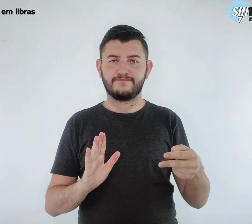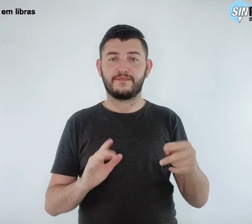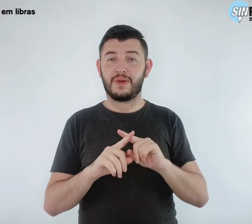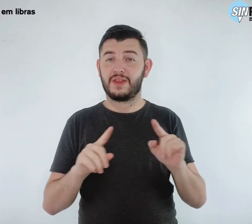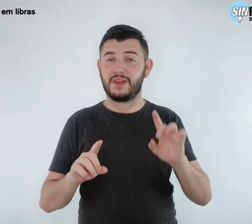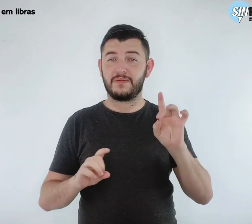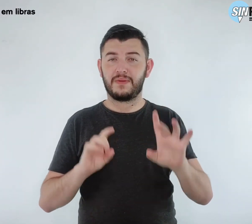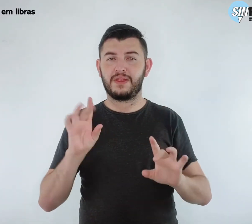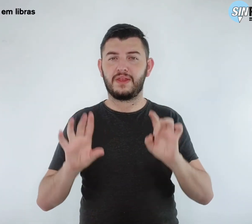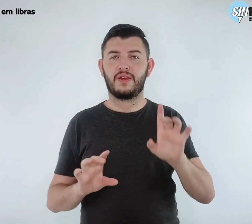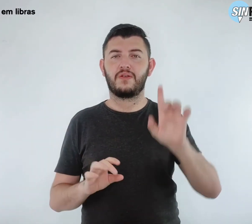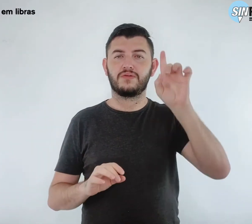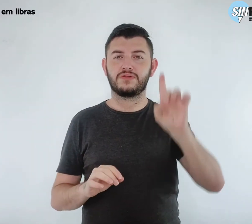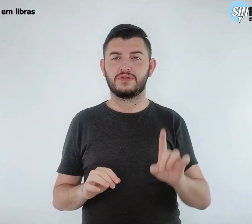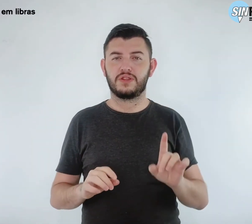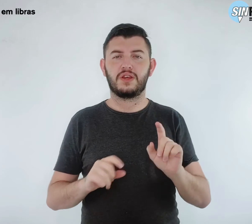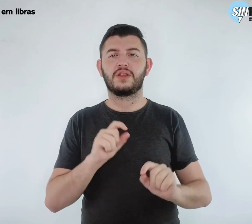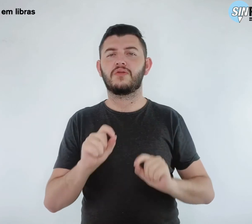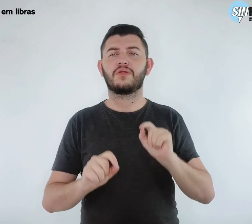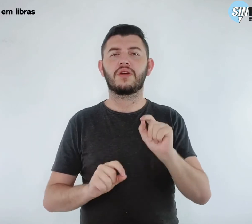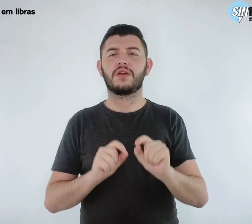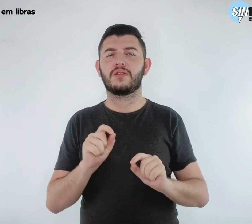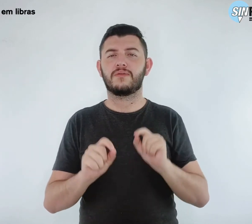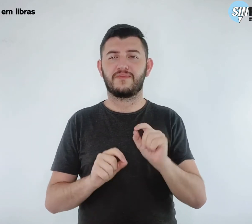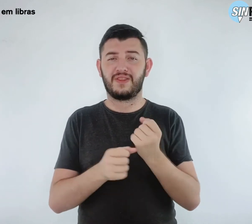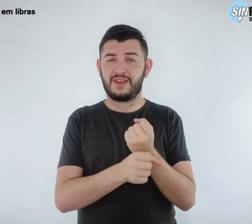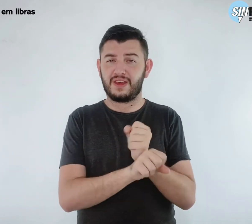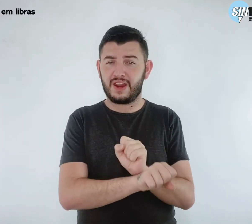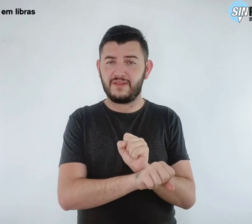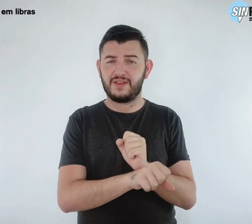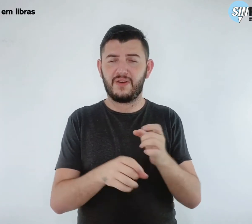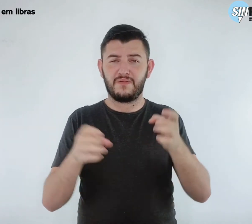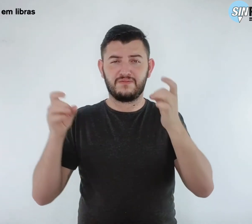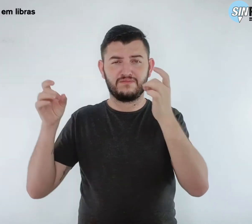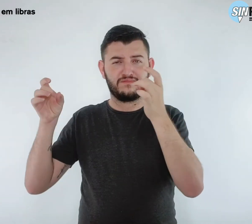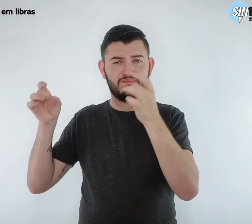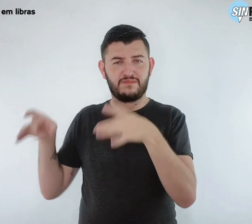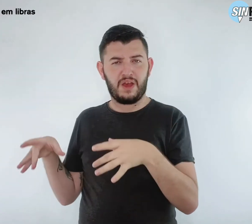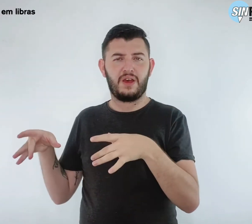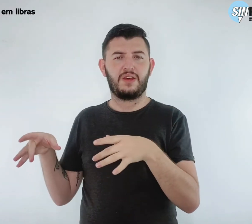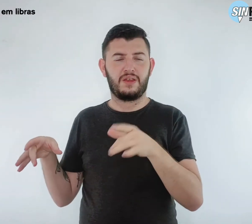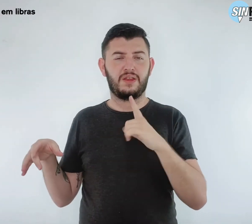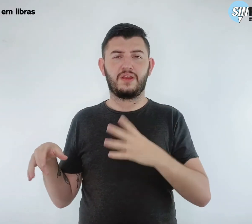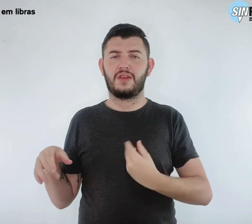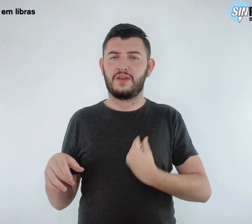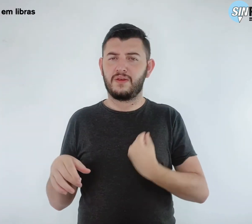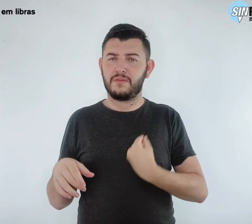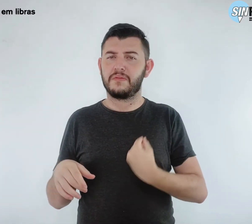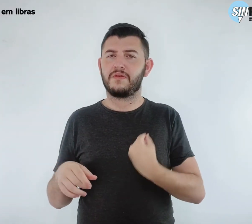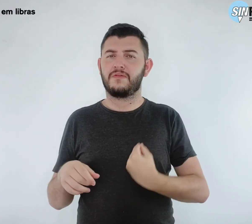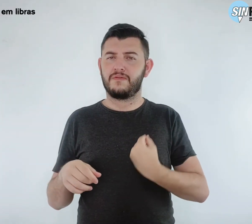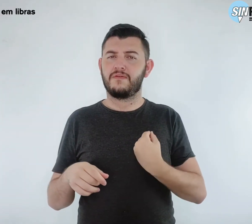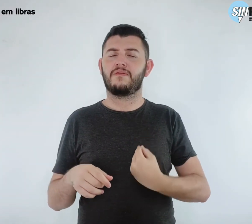mais preciosa é o direito de sair dos domínios da escravidão para um outro em que o